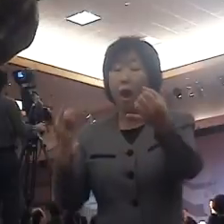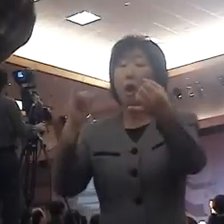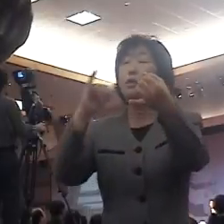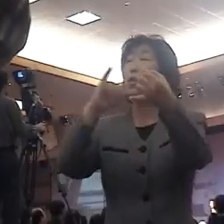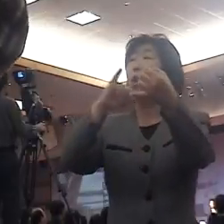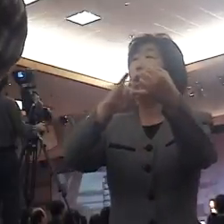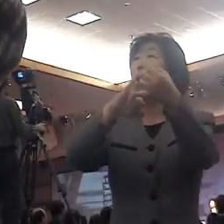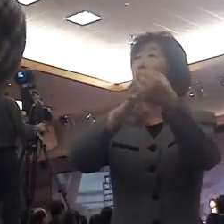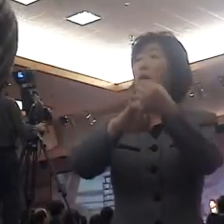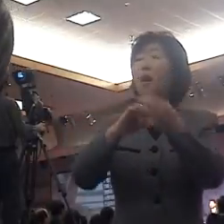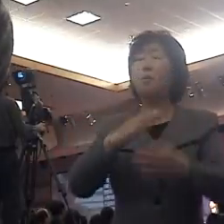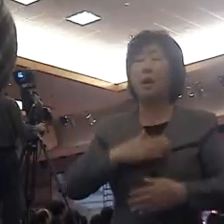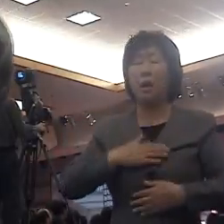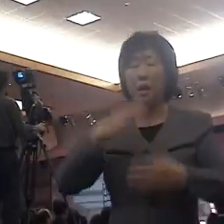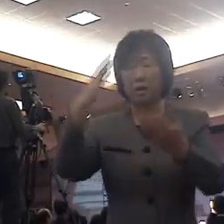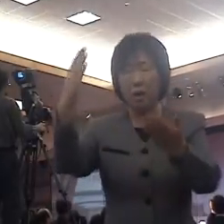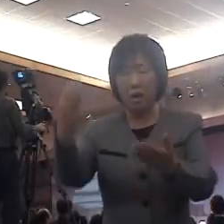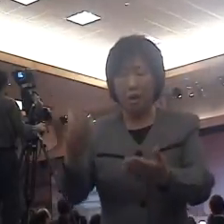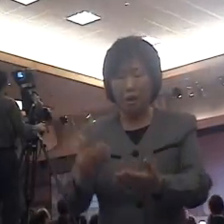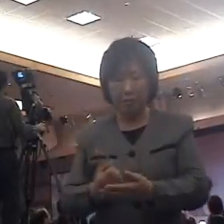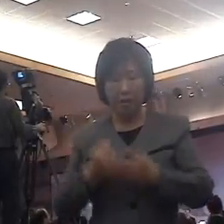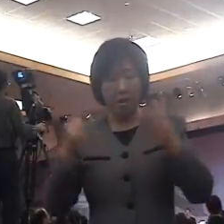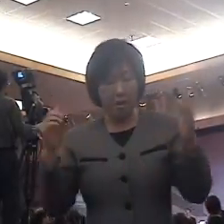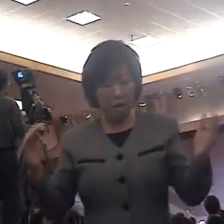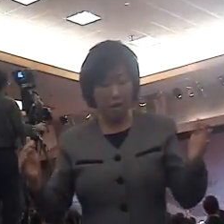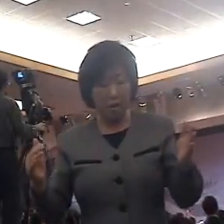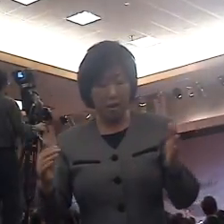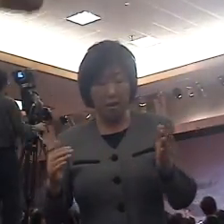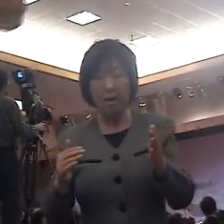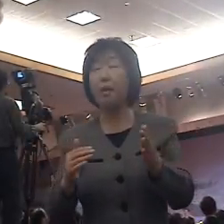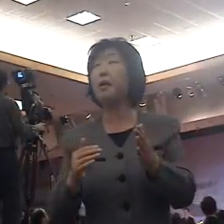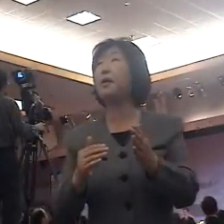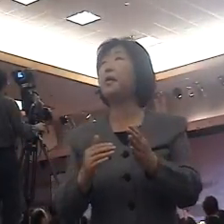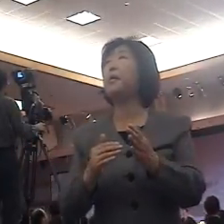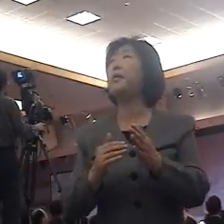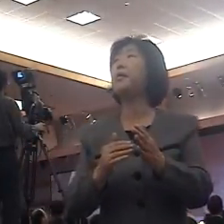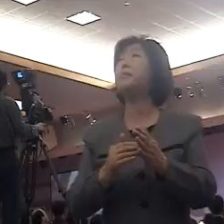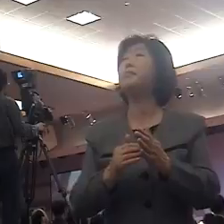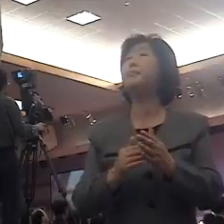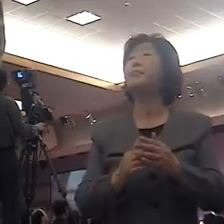주의 약속 나가네.